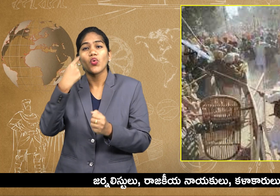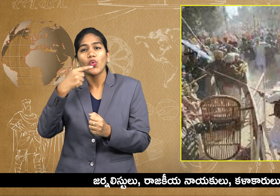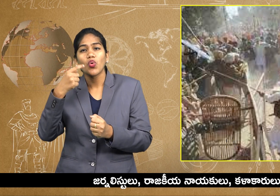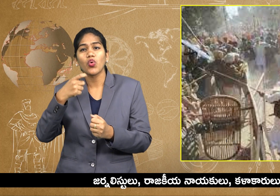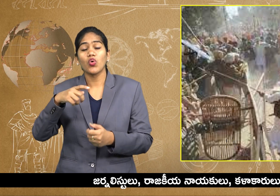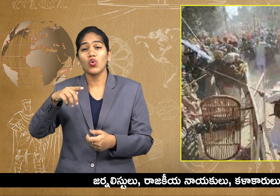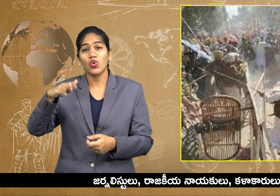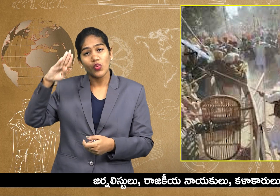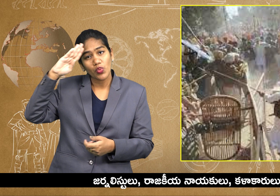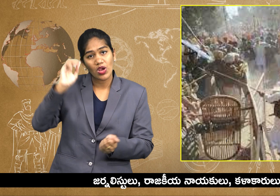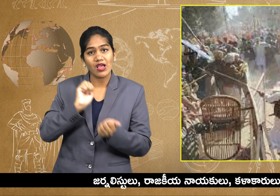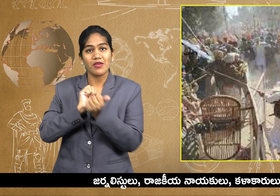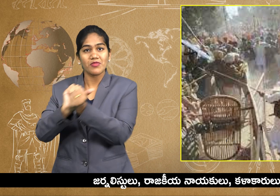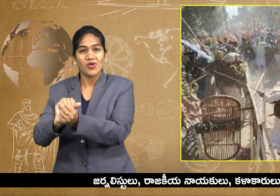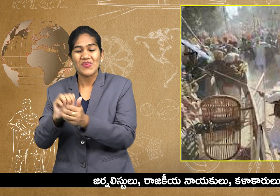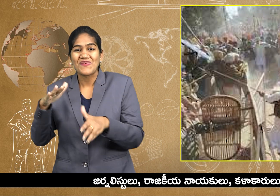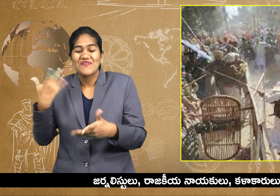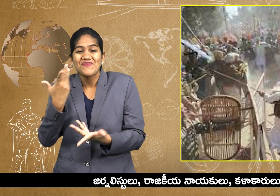జర్నలిస్టులు, రాజకీయ నాయకులు, కళాకారులు మరియు